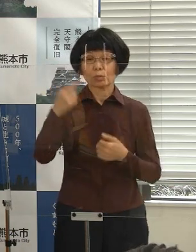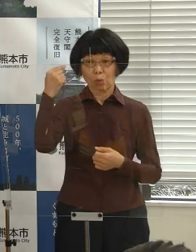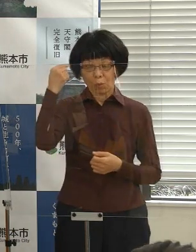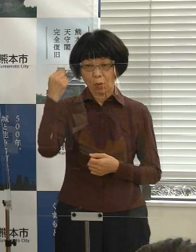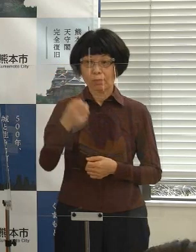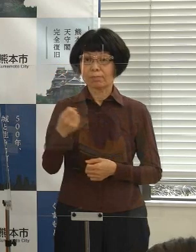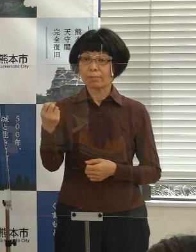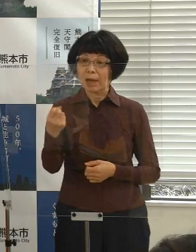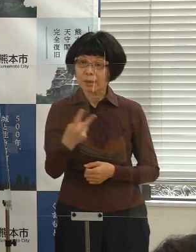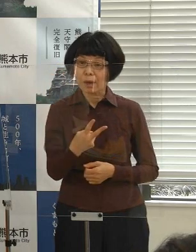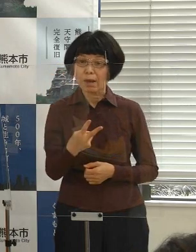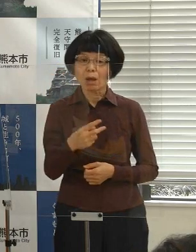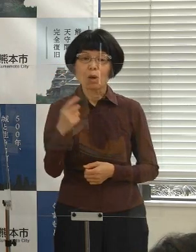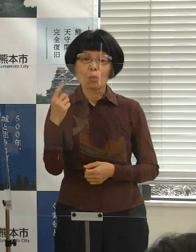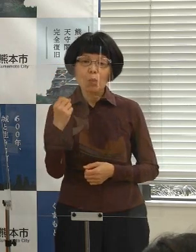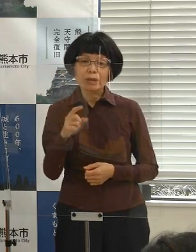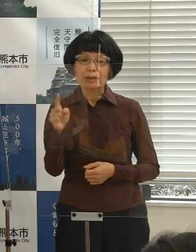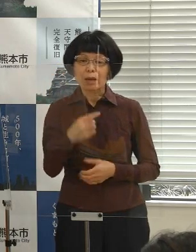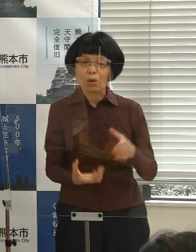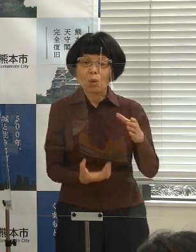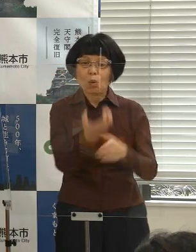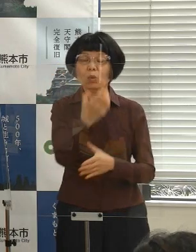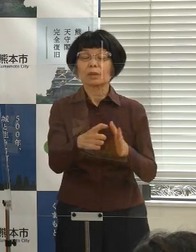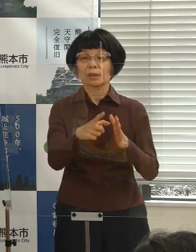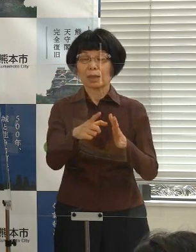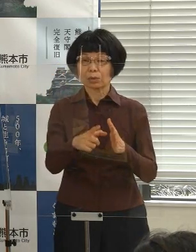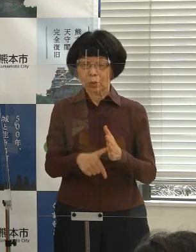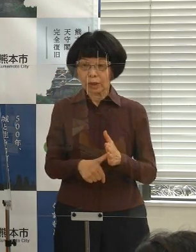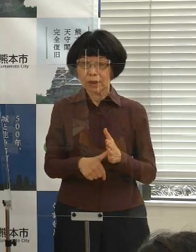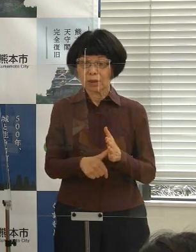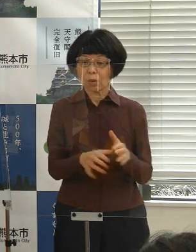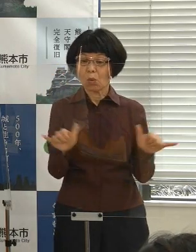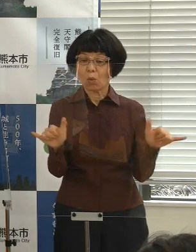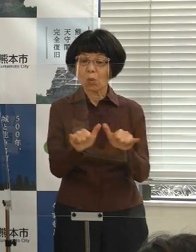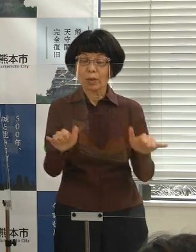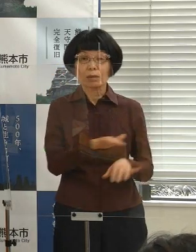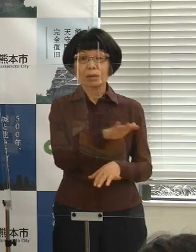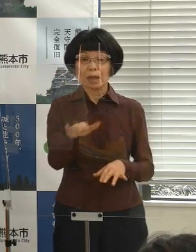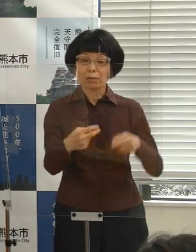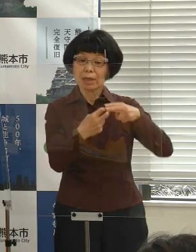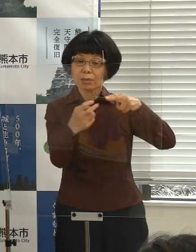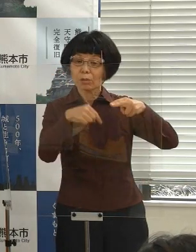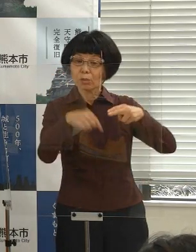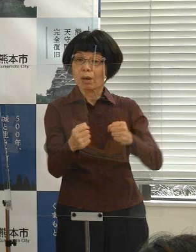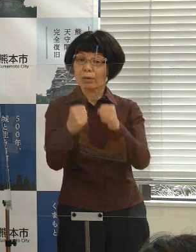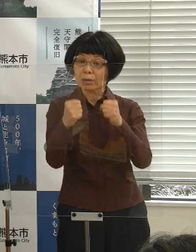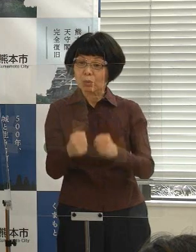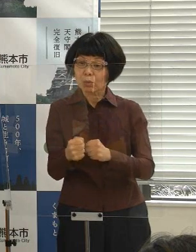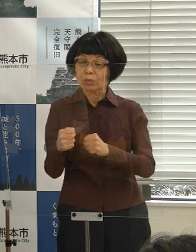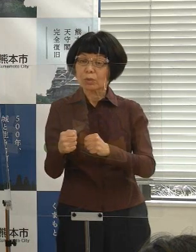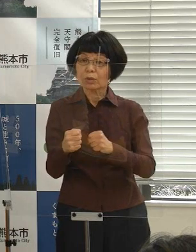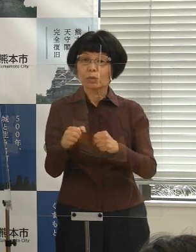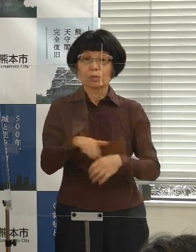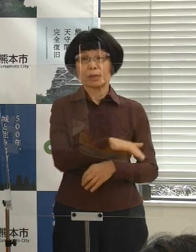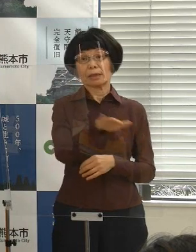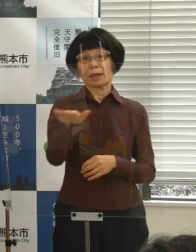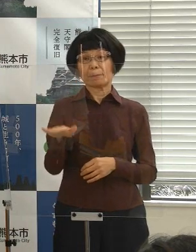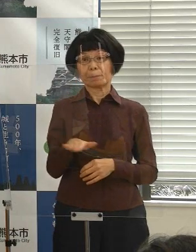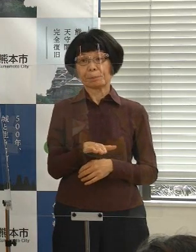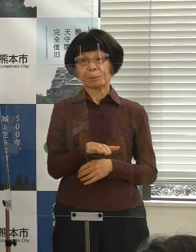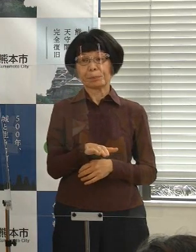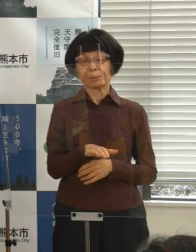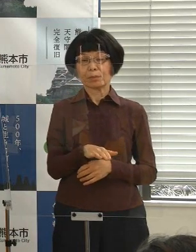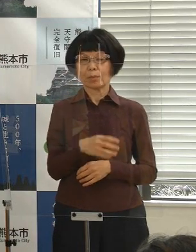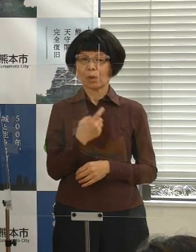何か起こった時にはやはりこの乗客の皆さんでですね、やはりそういう不審